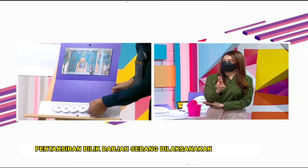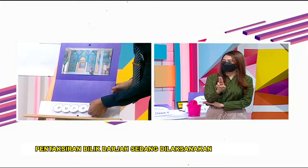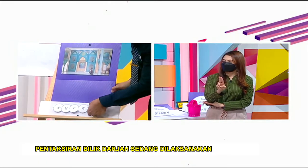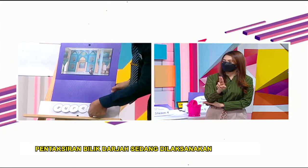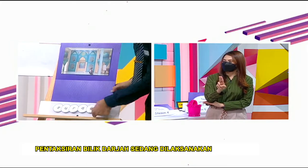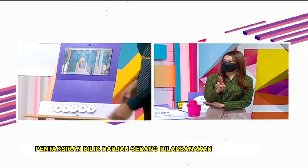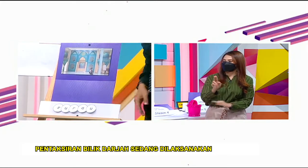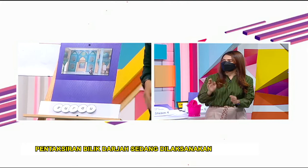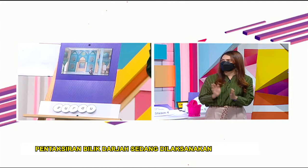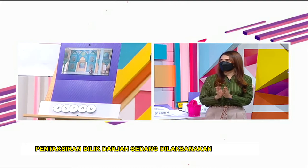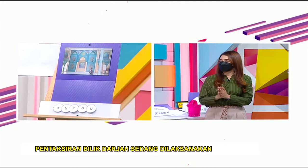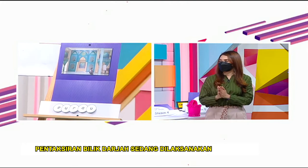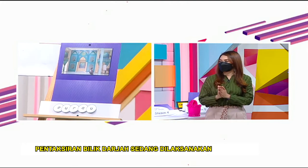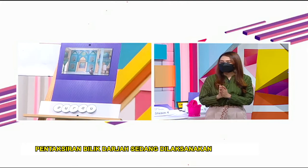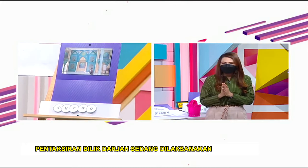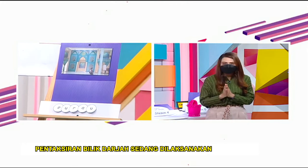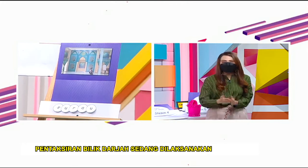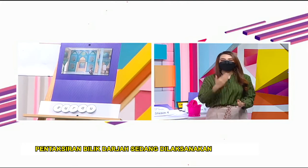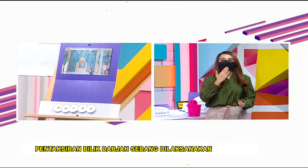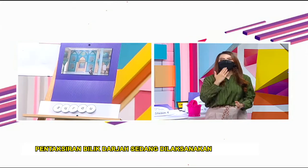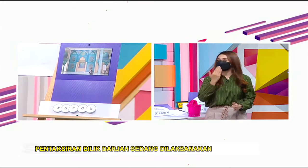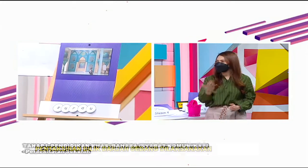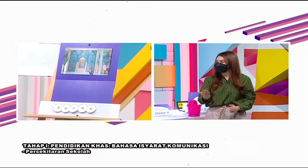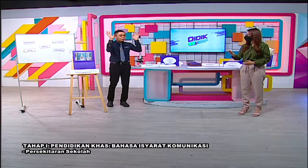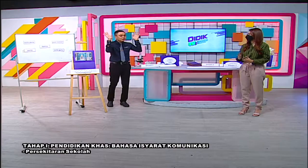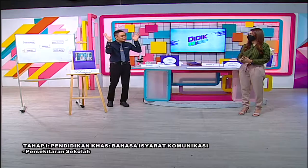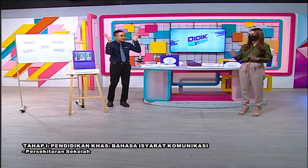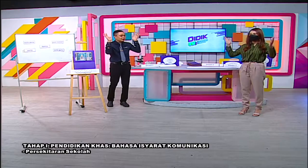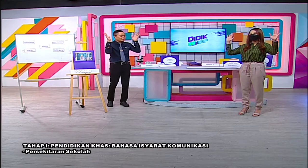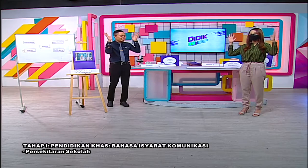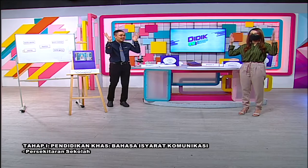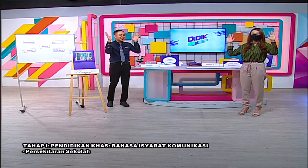U. Okey, pandai. Tepuk.